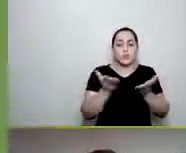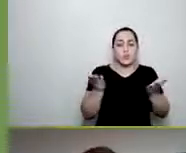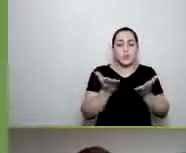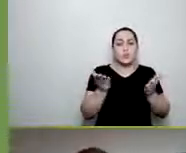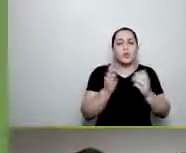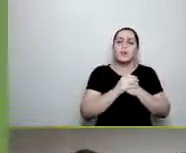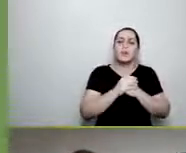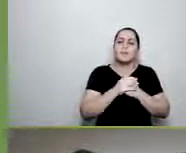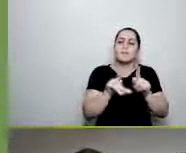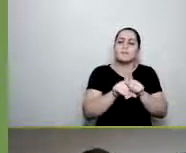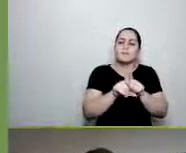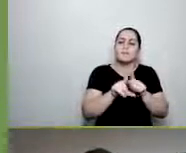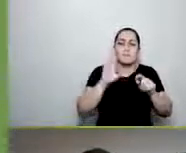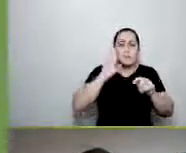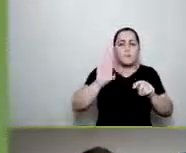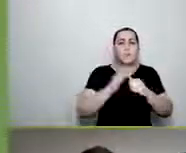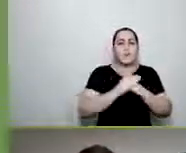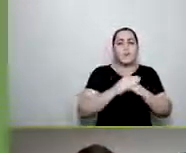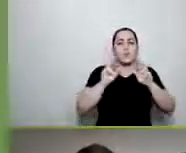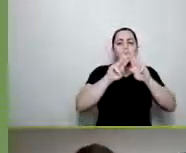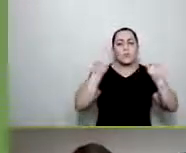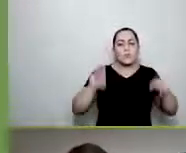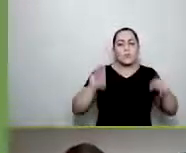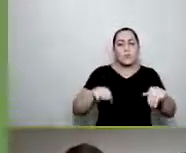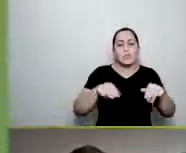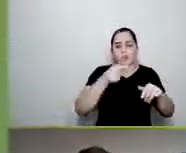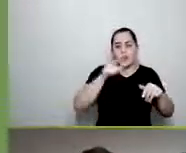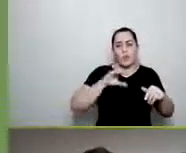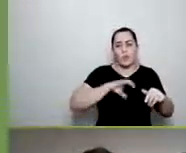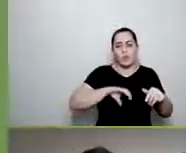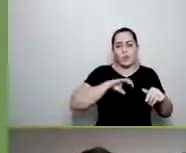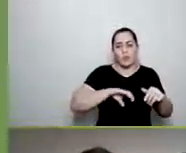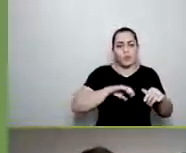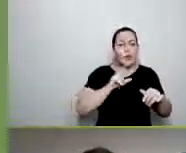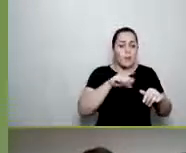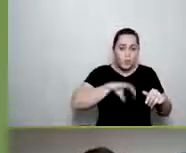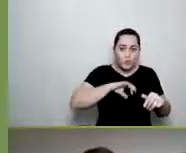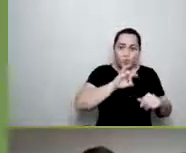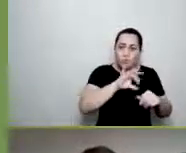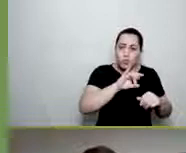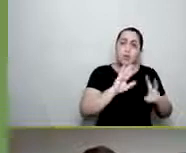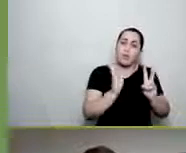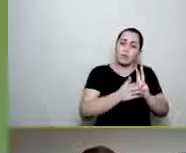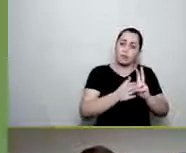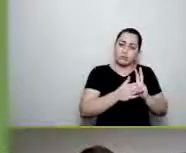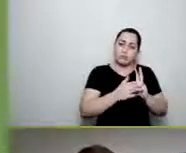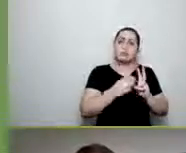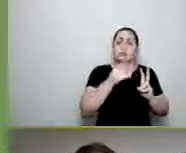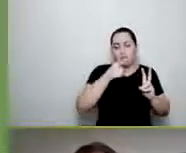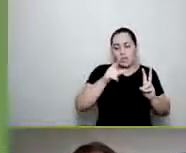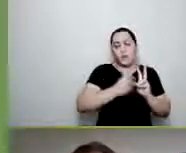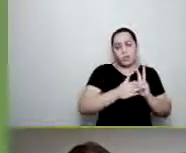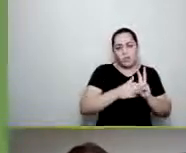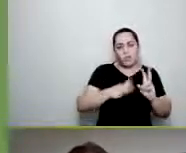ainda que o Museu da Língua Portuguesa não só contempla o português, mas também as línguas indígenas do Brasil, que de